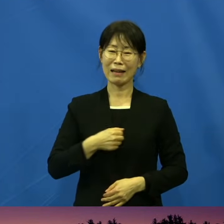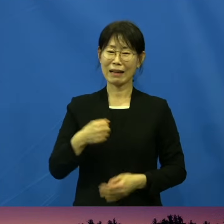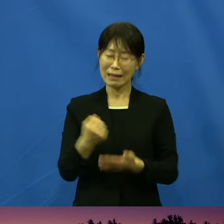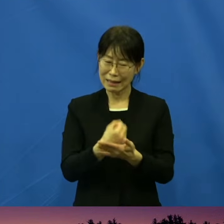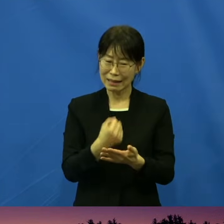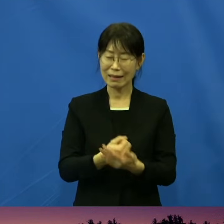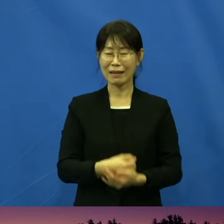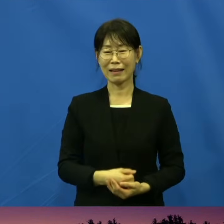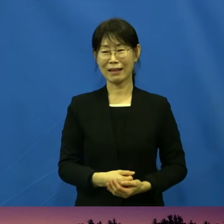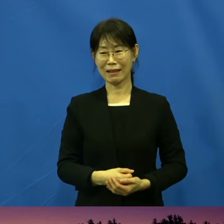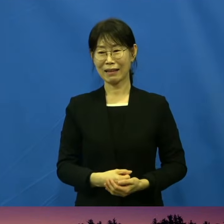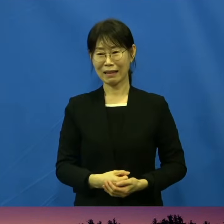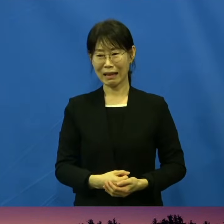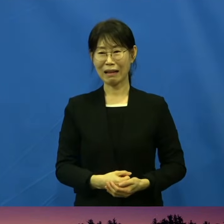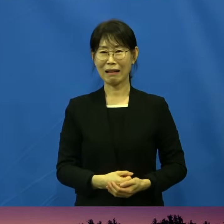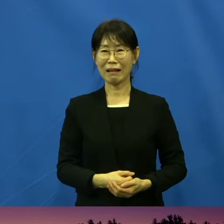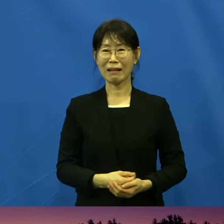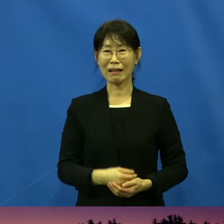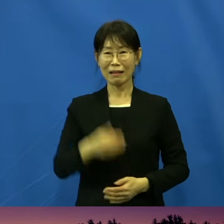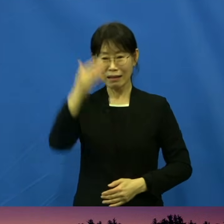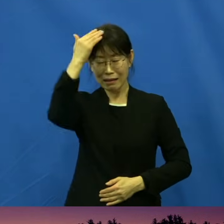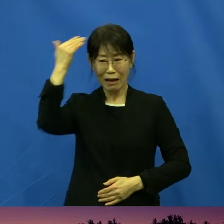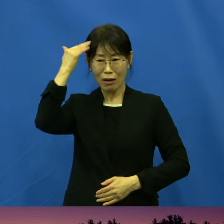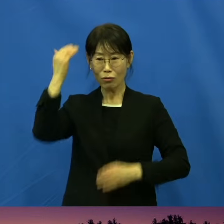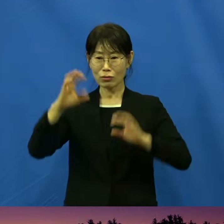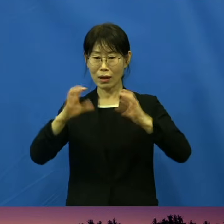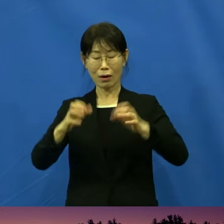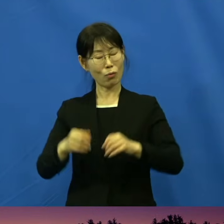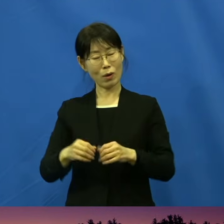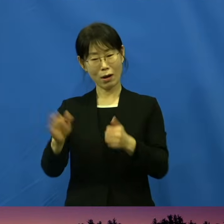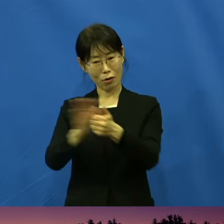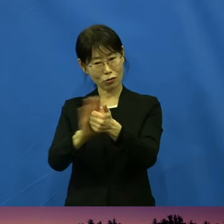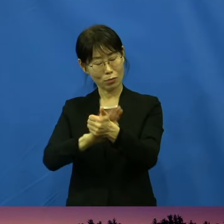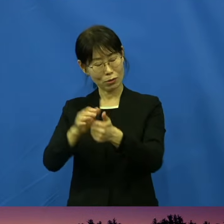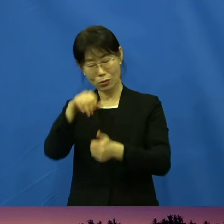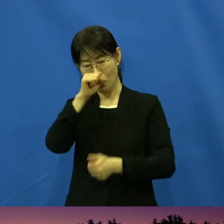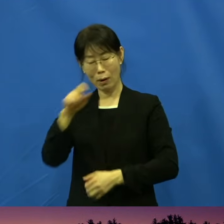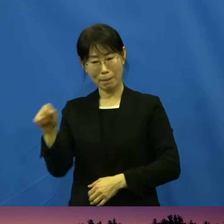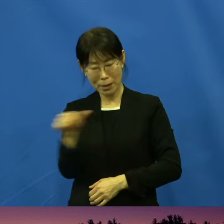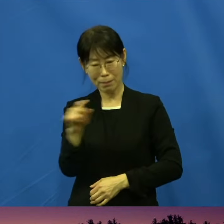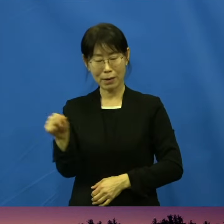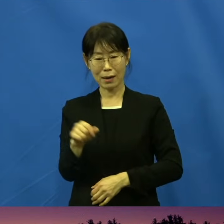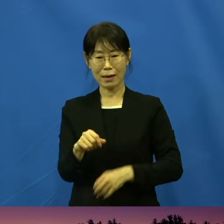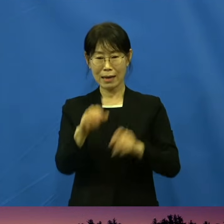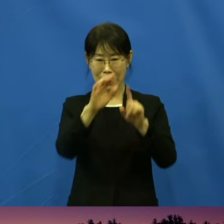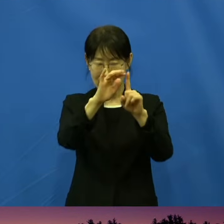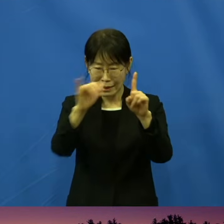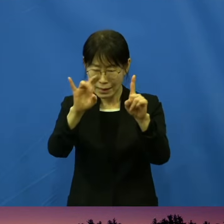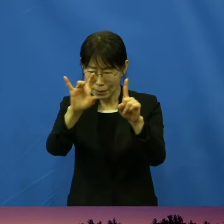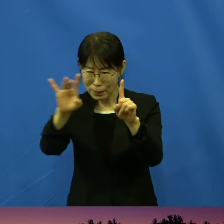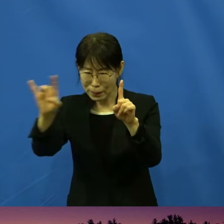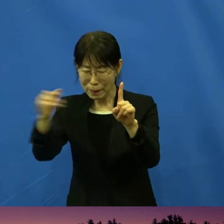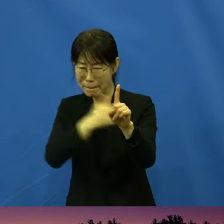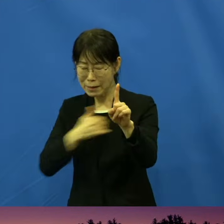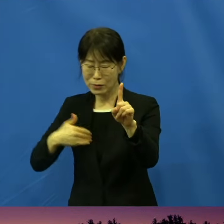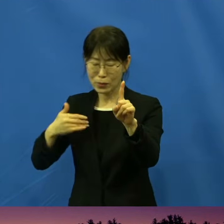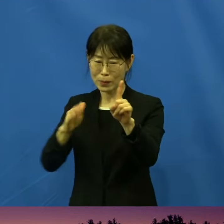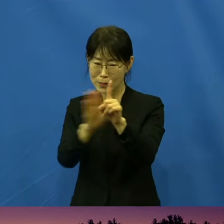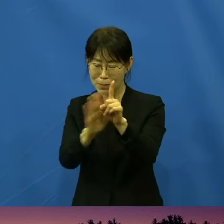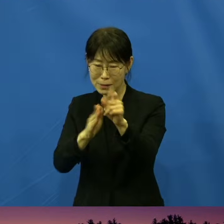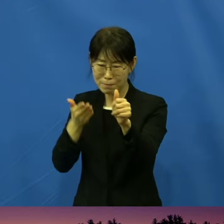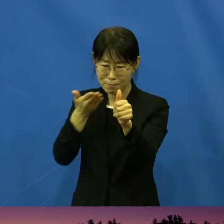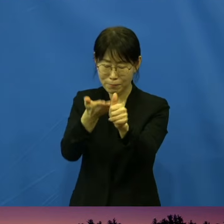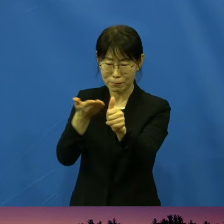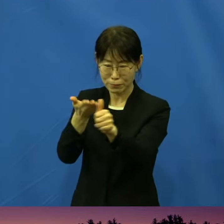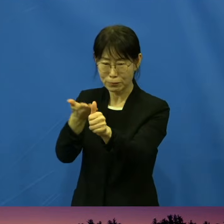것에 너무 서비스가 탁월하고 그냥 한 사람 한 사람의 그 개인을 만족시켜 주는데